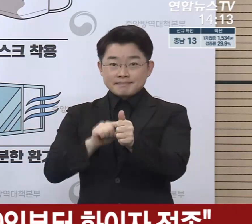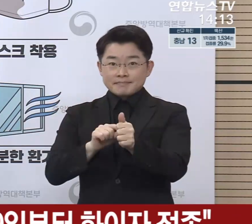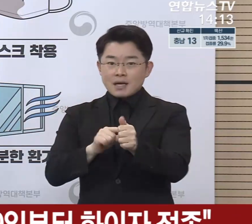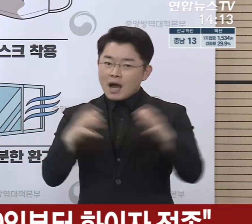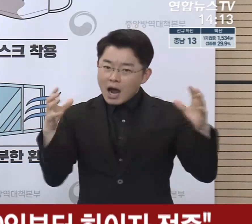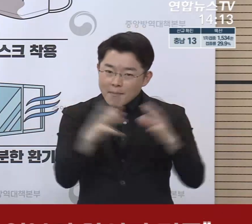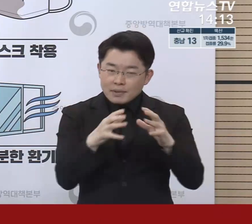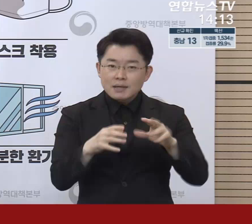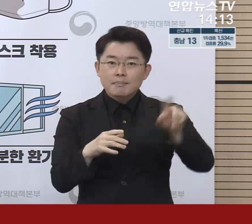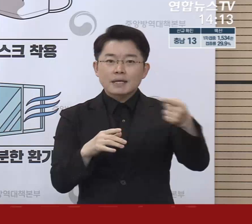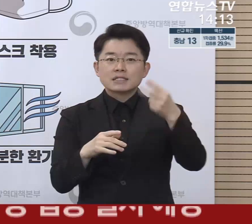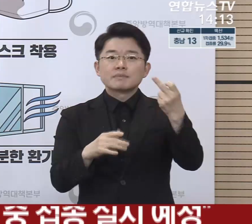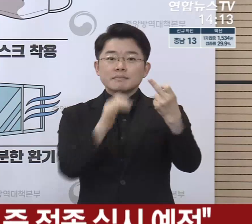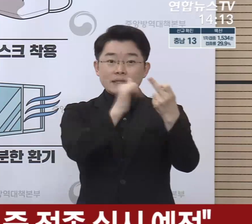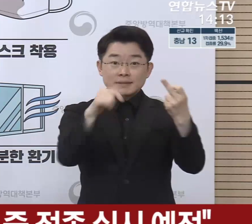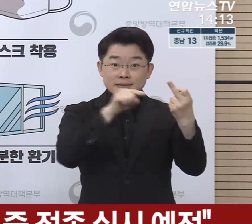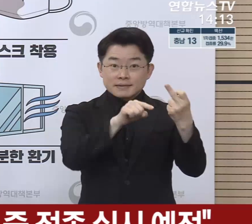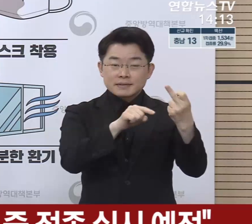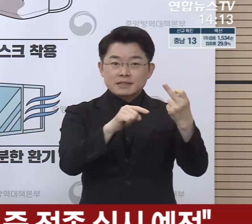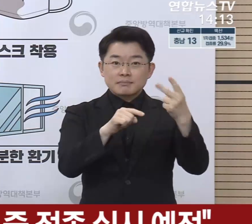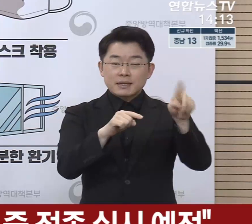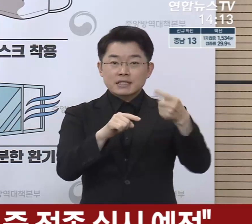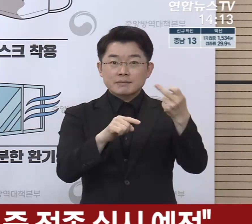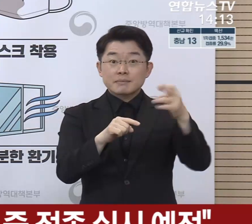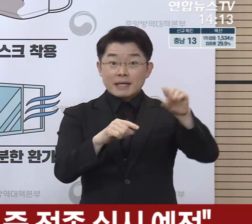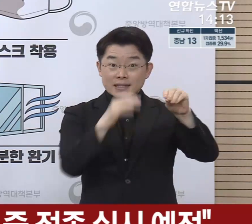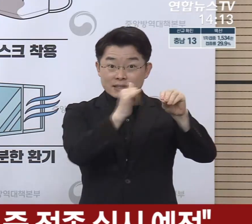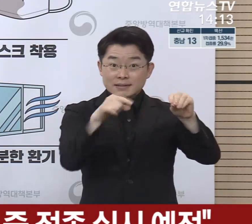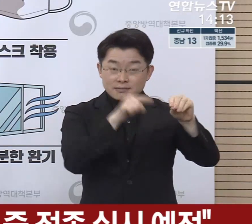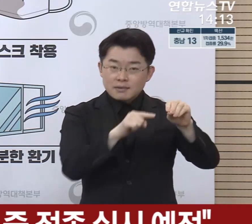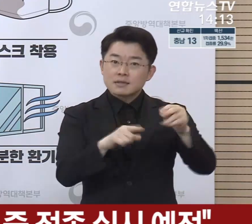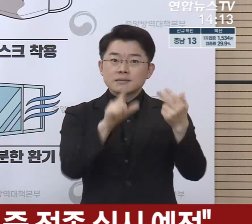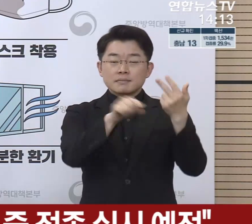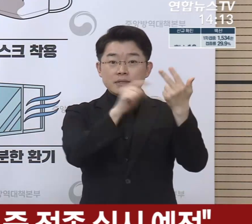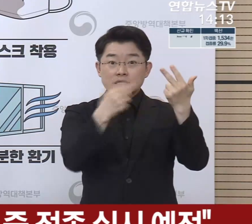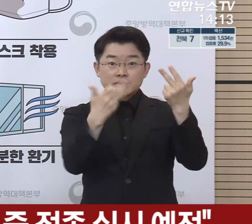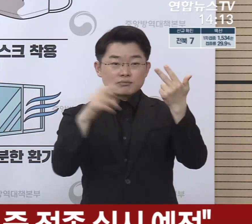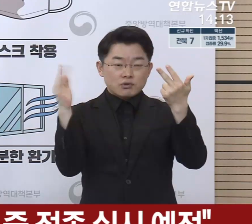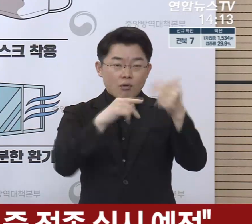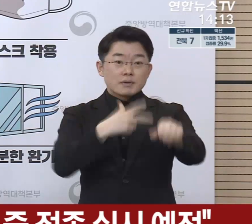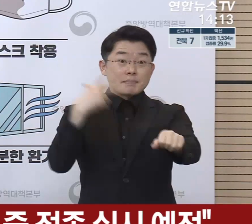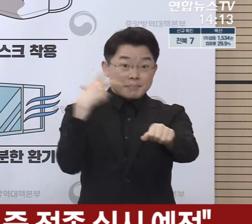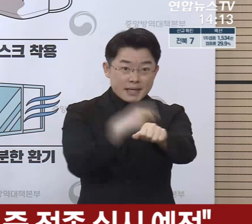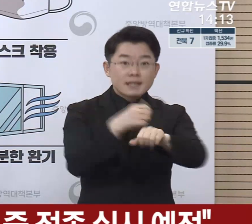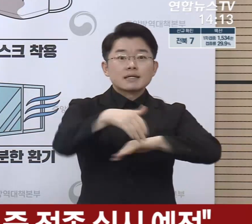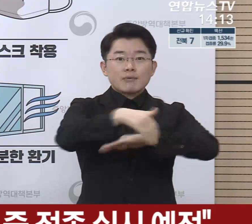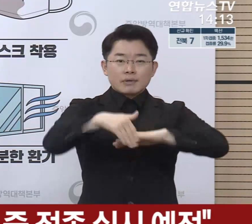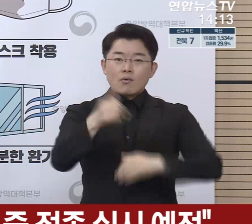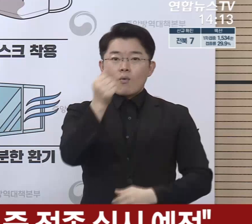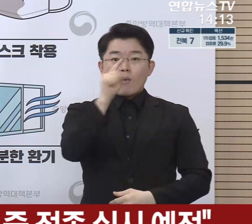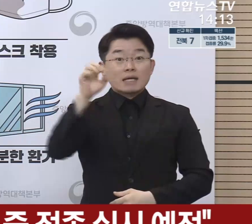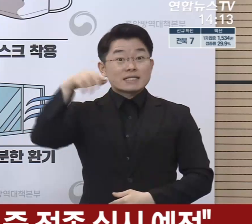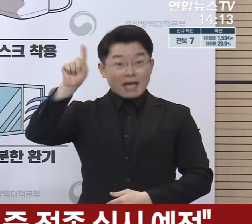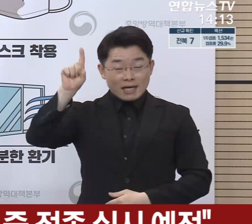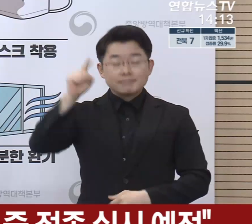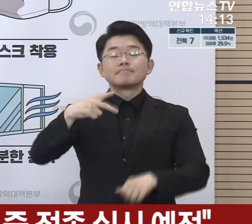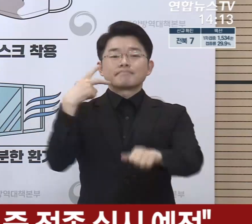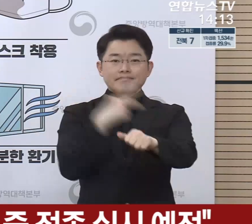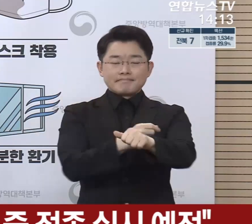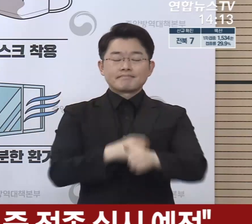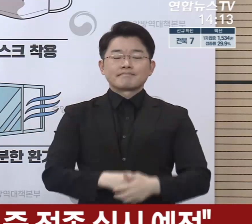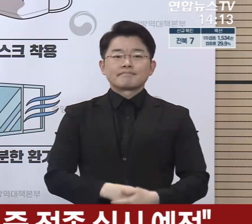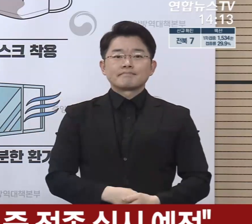등 112만여 명에 대해서는 7월 28일부터 위탁 의료기관에서 화이자 백신으로